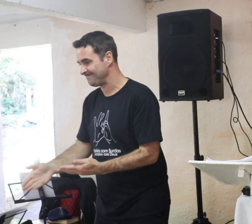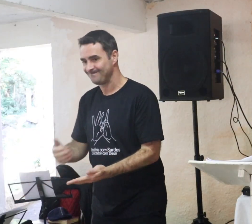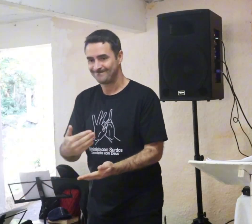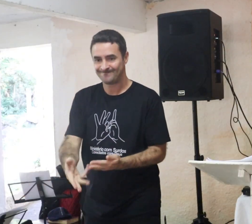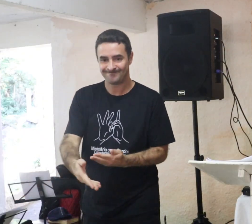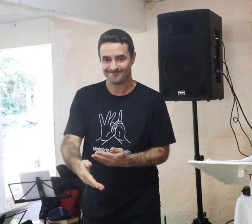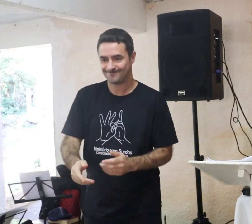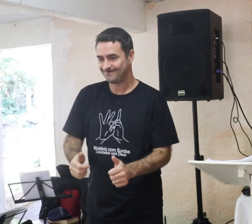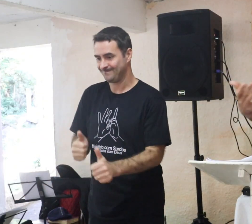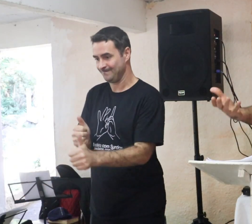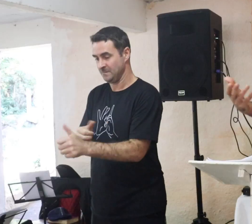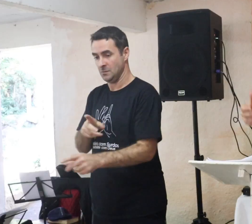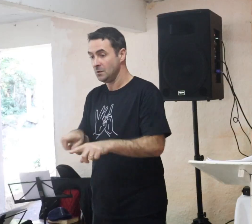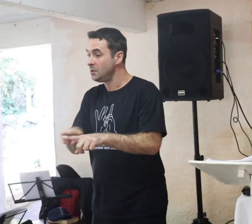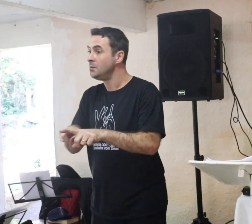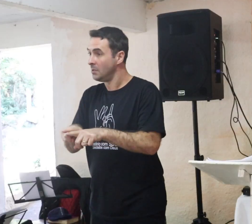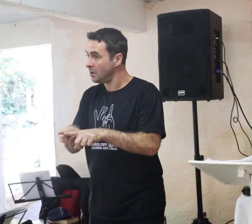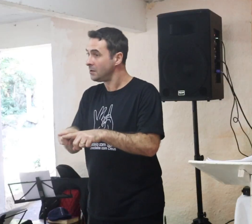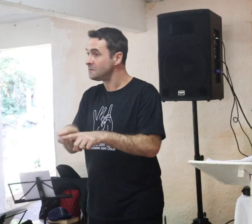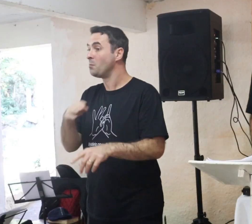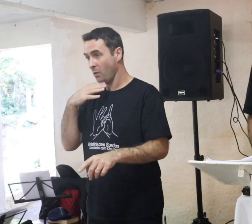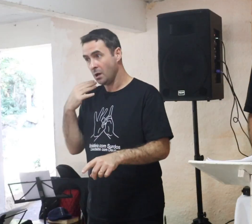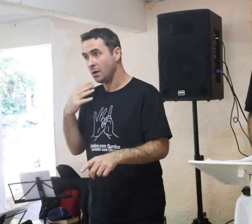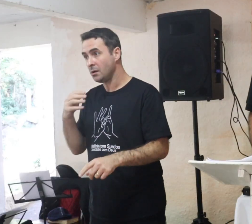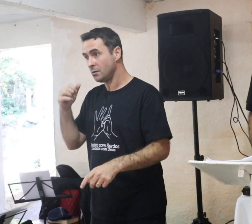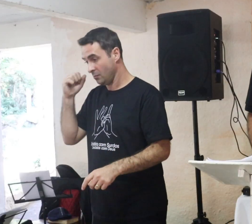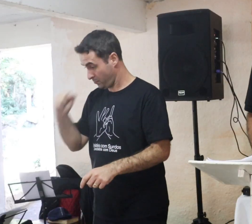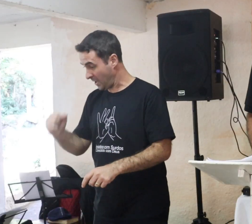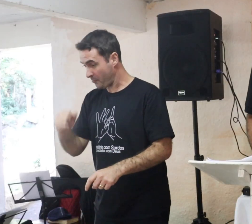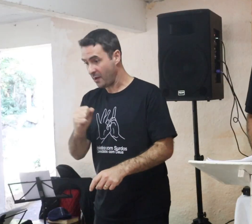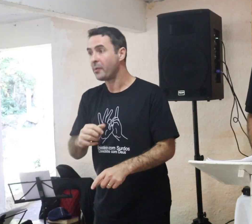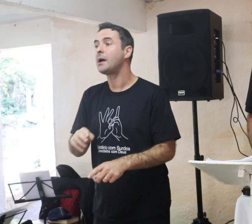a perseguição. Imagine a tristeza daqueles irmãos.